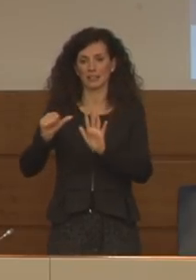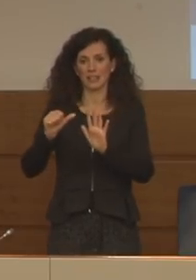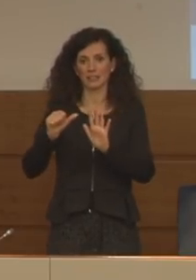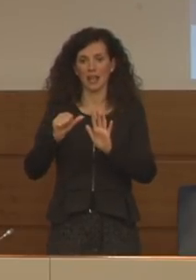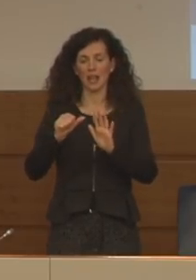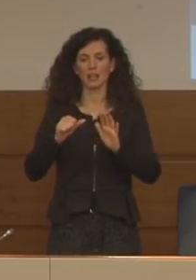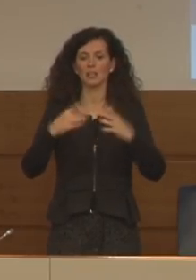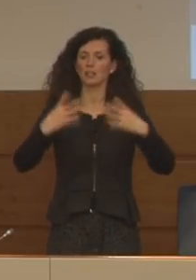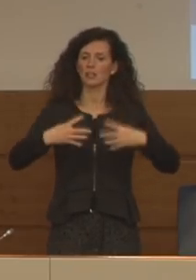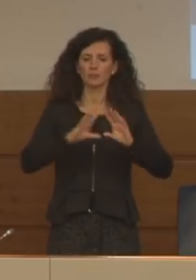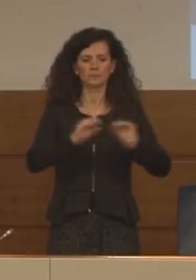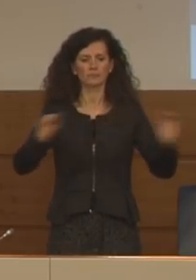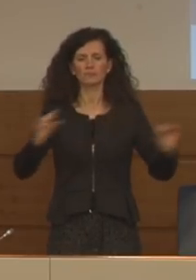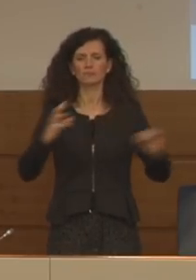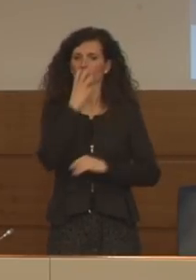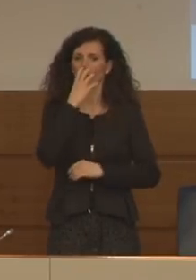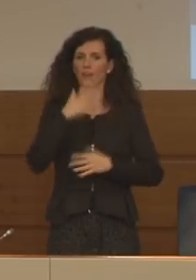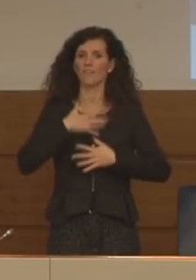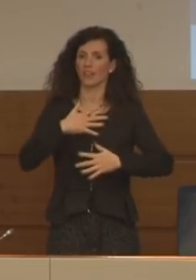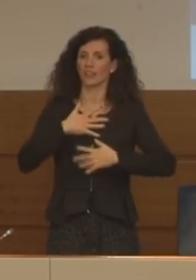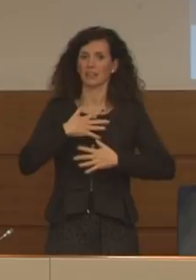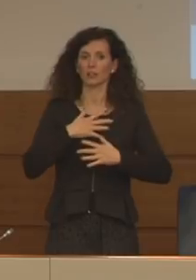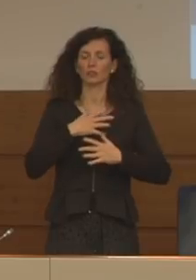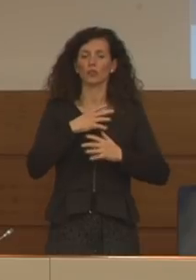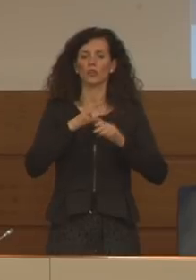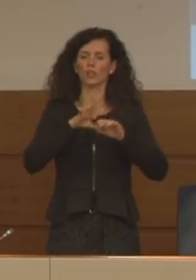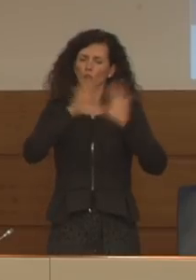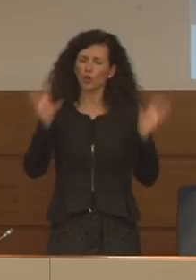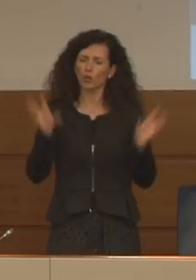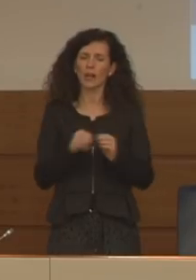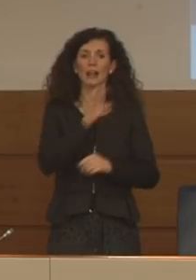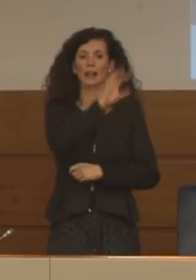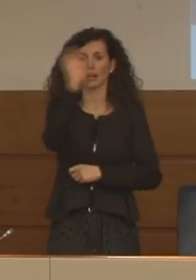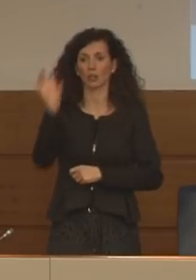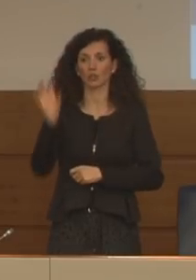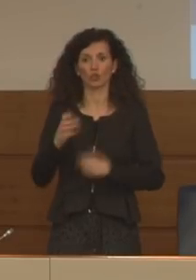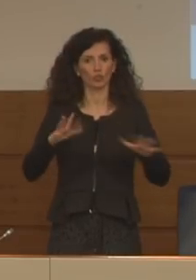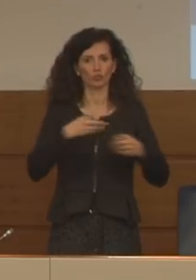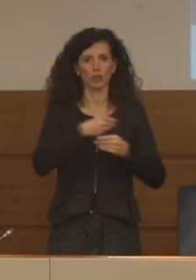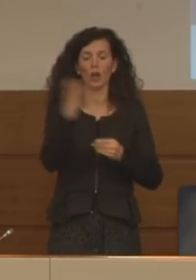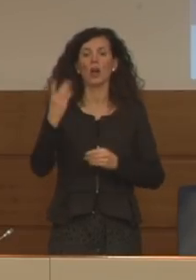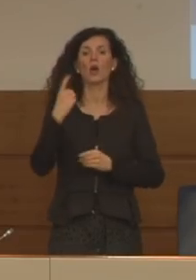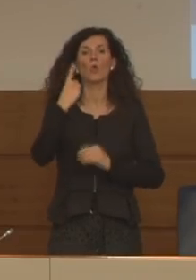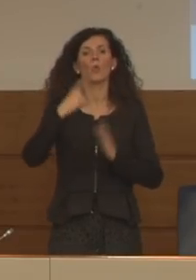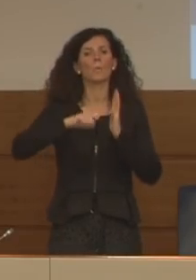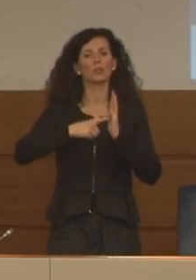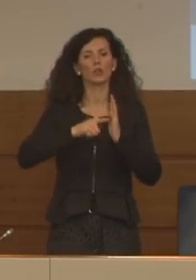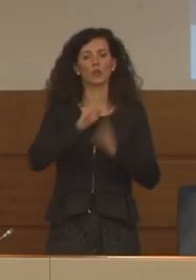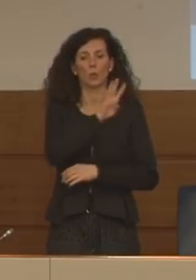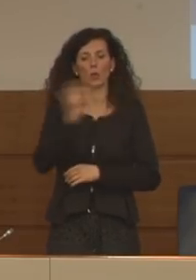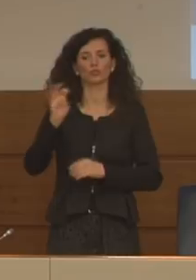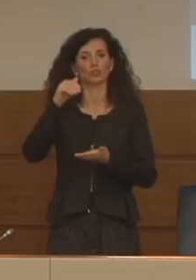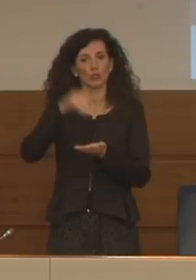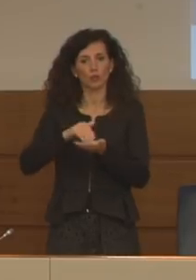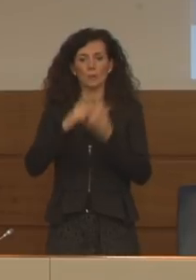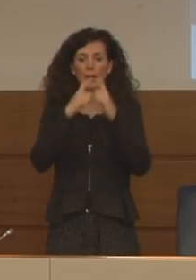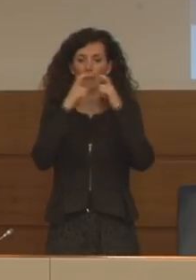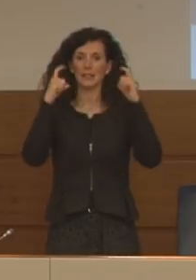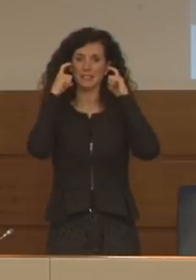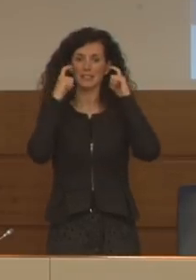ventilatori complessivamente in tutte le regioni la consegna di oltre 1.400.000 mascherine